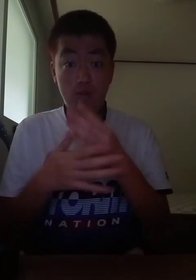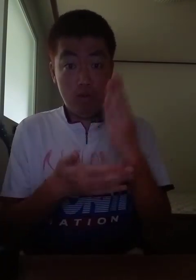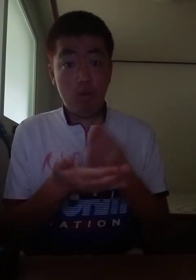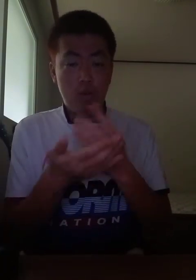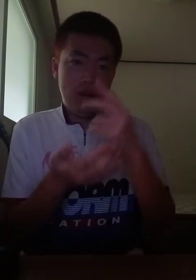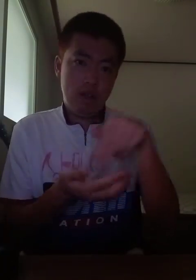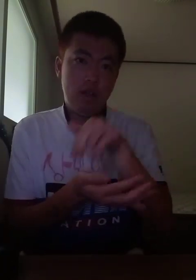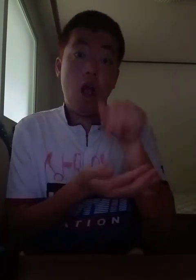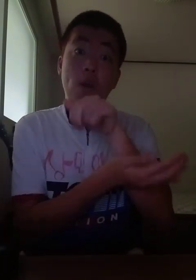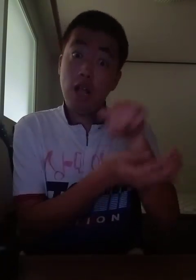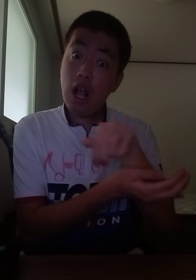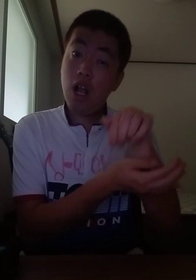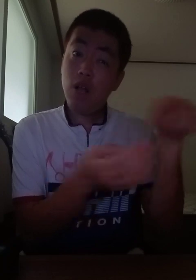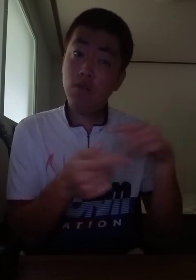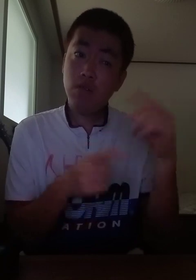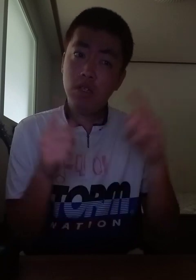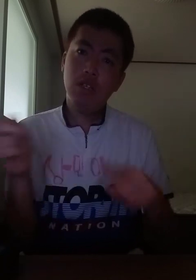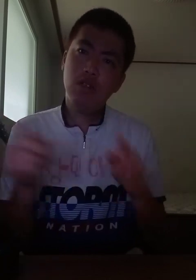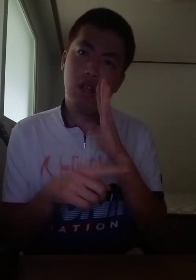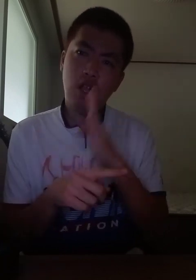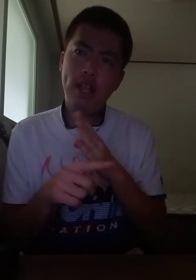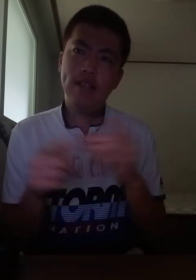공공보행로에 맞는 설비가 제대로 갖춰져 있지 않다는 주장도 합니다.